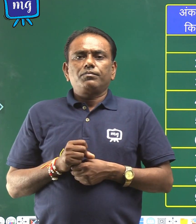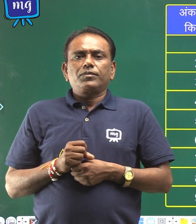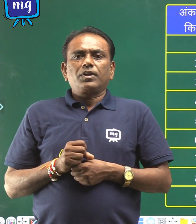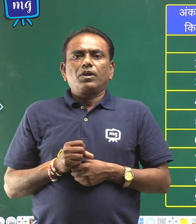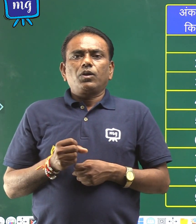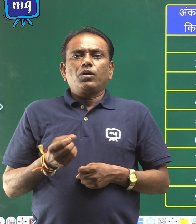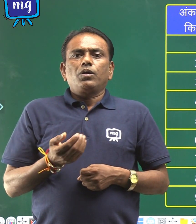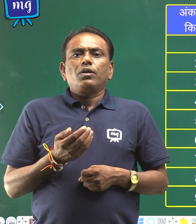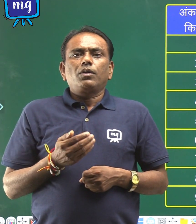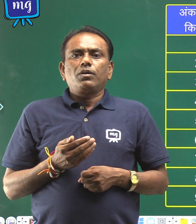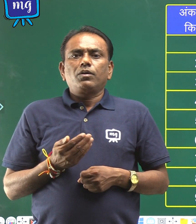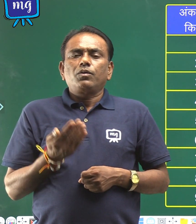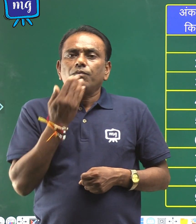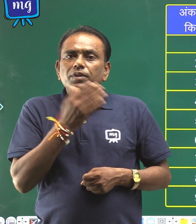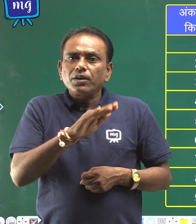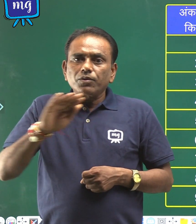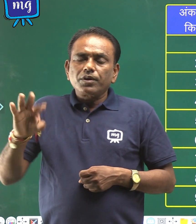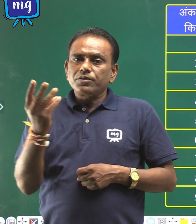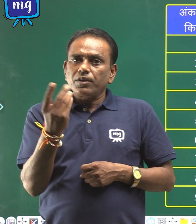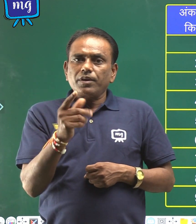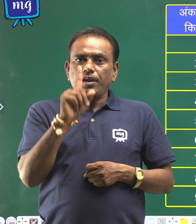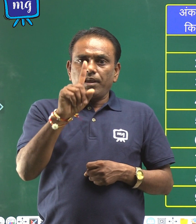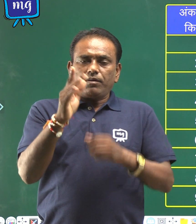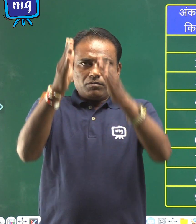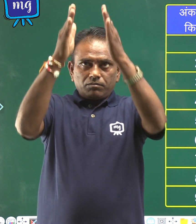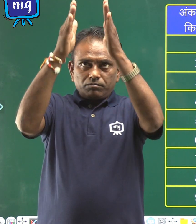और विद्यार्थियों की संख्या, इसको कॉलम बनाएंगे।